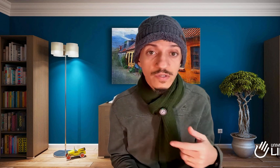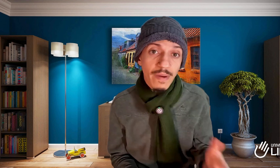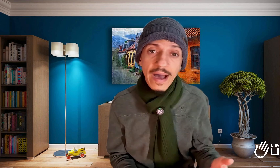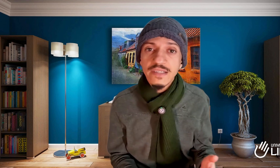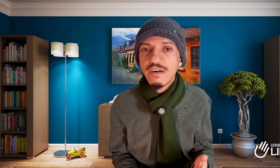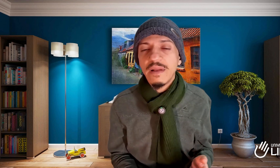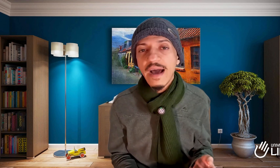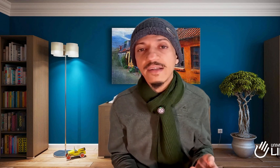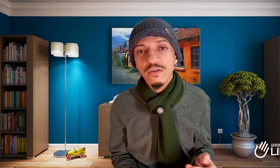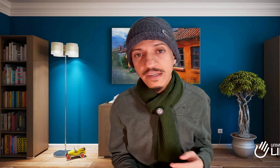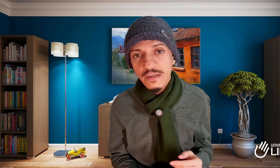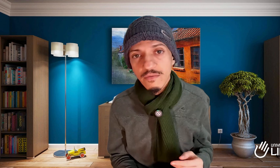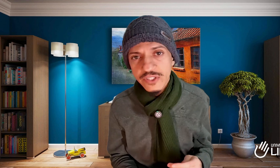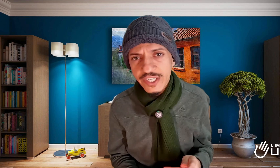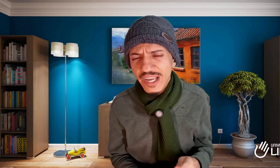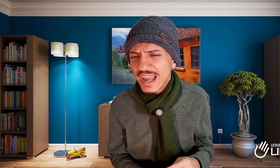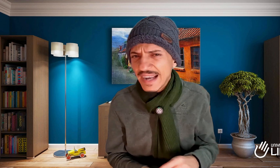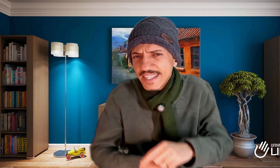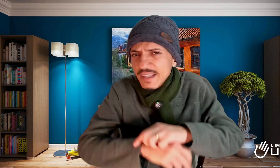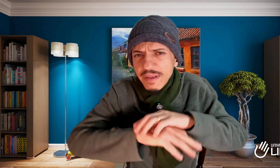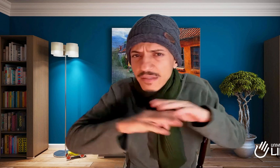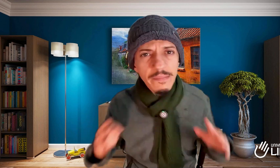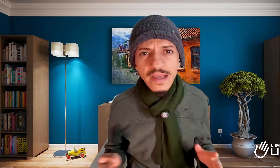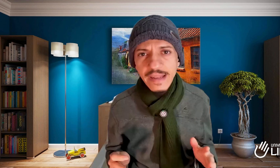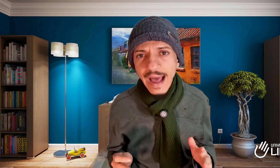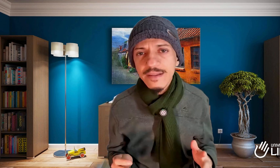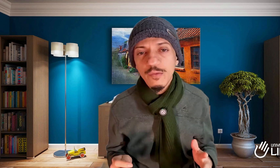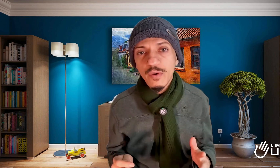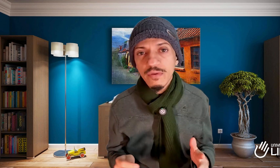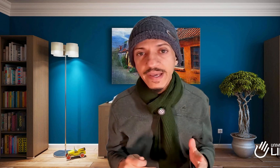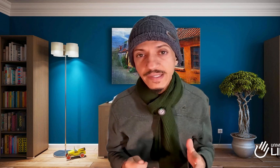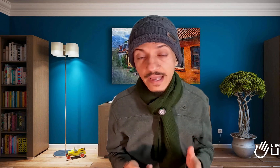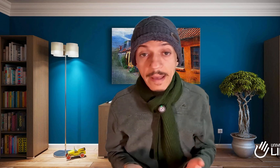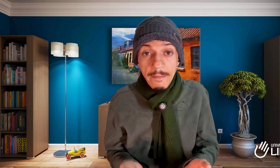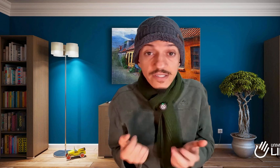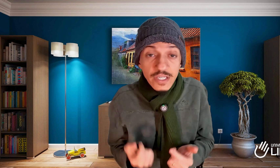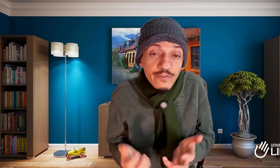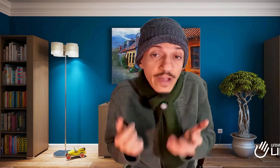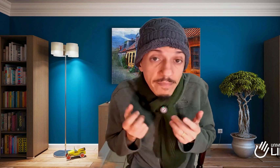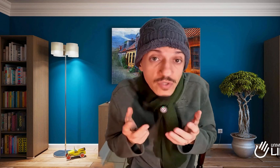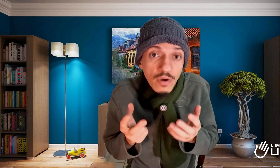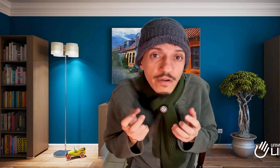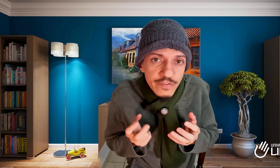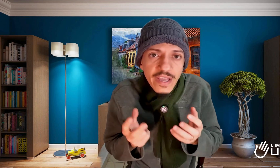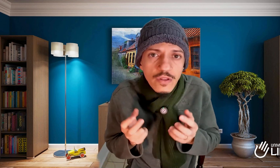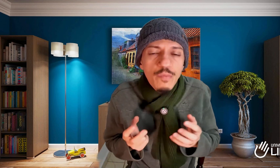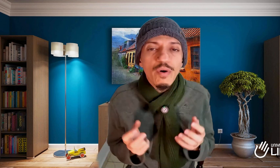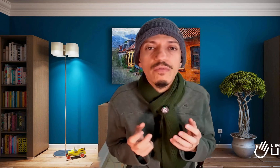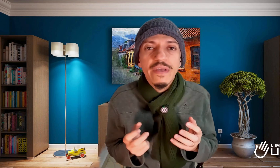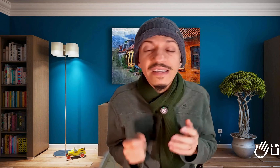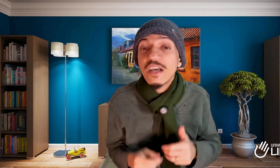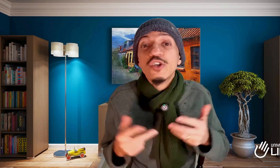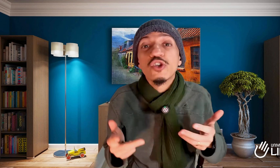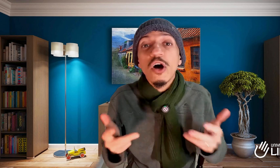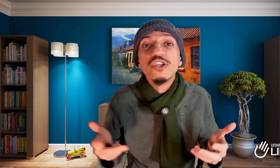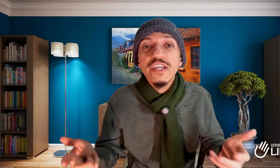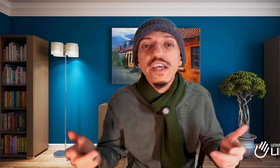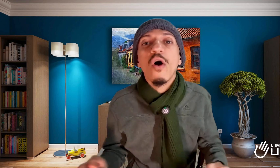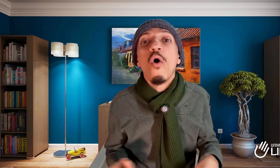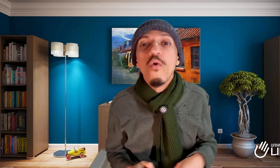pais e familiares conversando com a gente também não sabia nada do português, mas a gente foi absorvendo o português só de ir